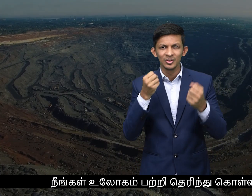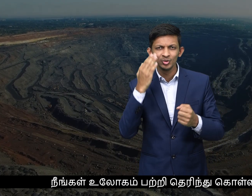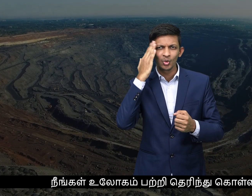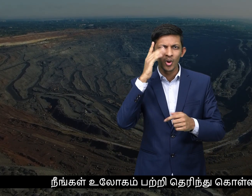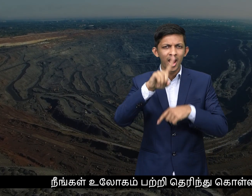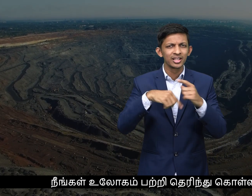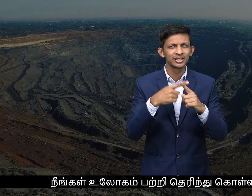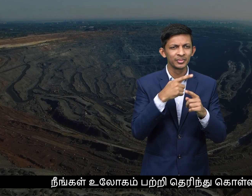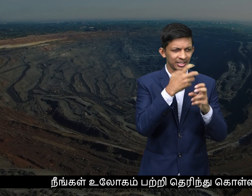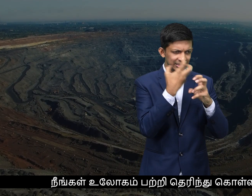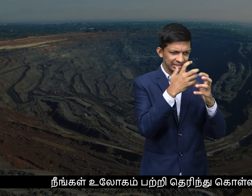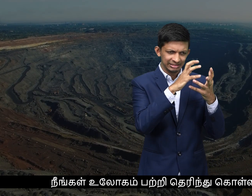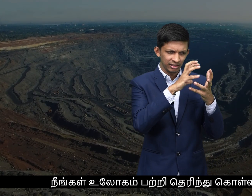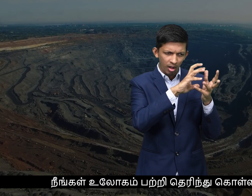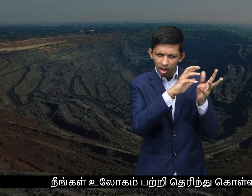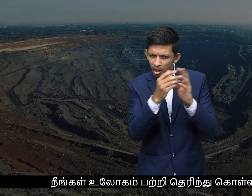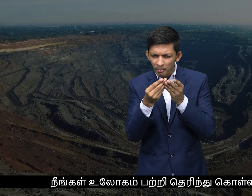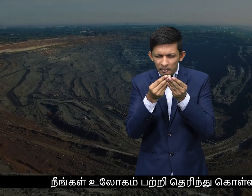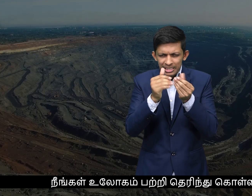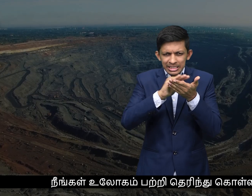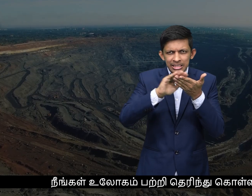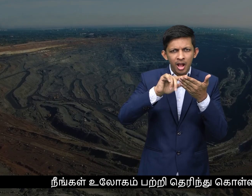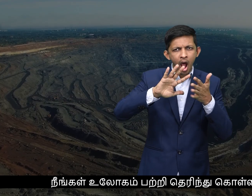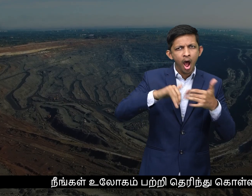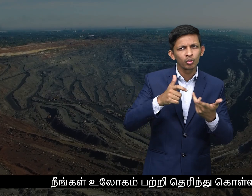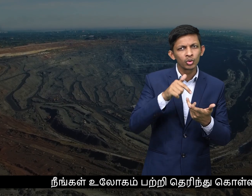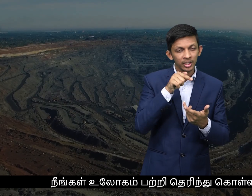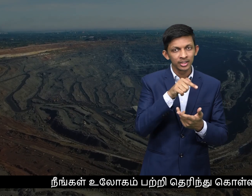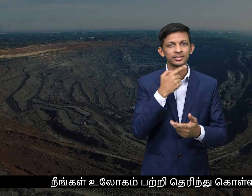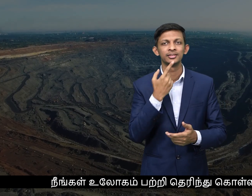நீங்கள் உலோகம் பற்றி தெரிந்து கொள்ள வேண்டும்.